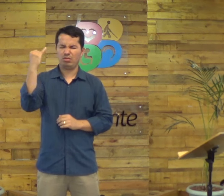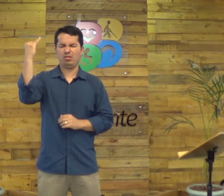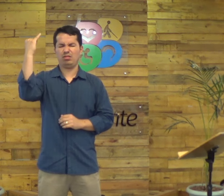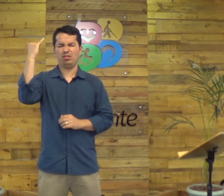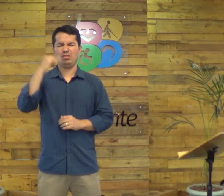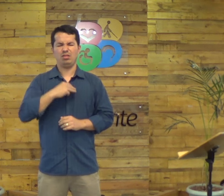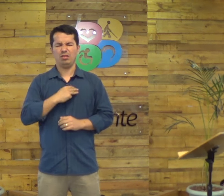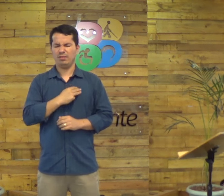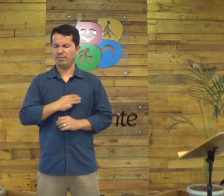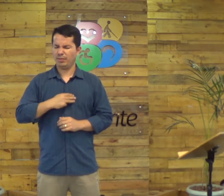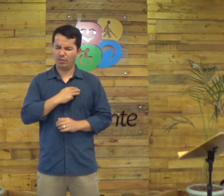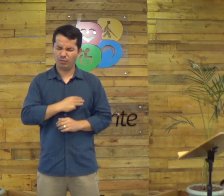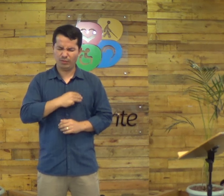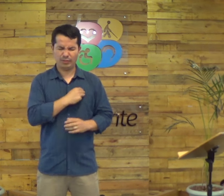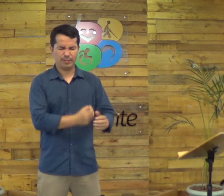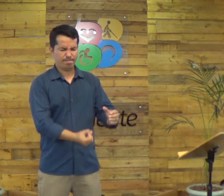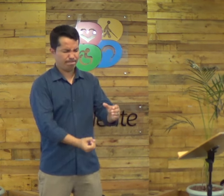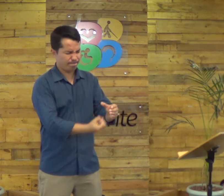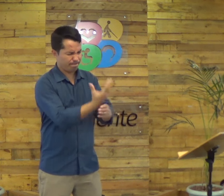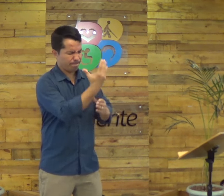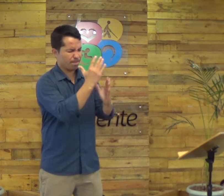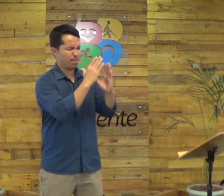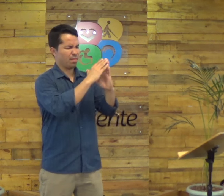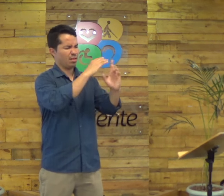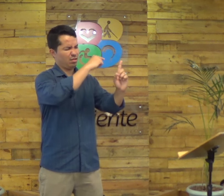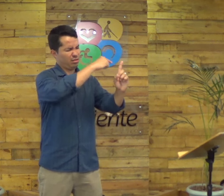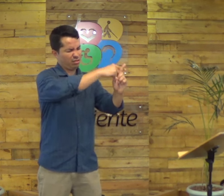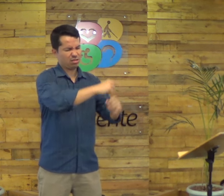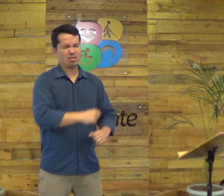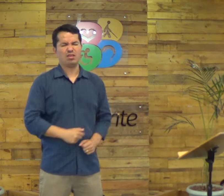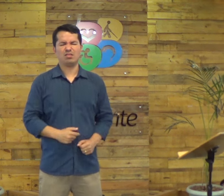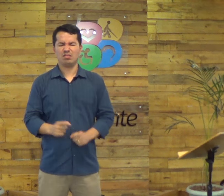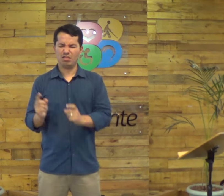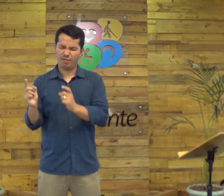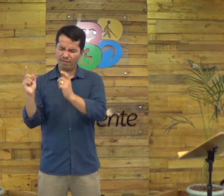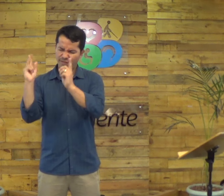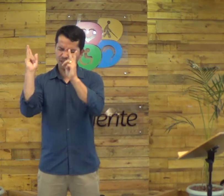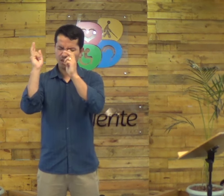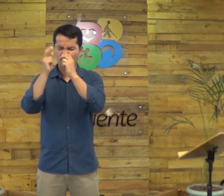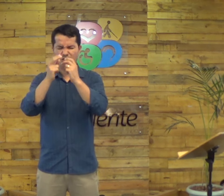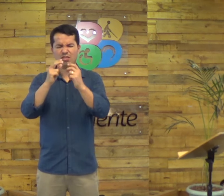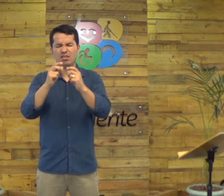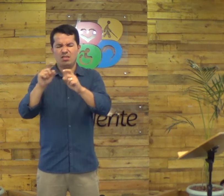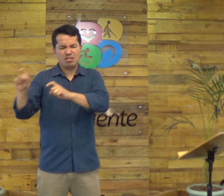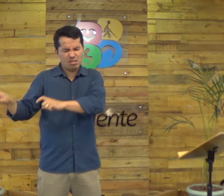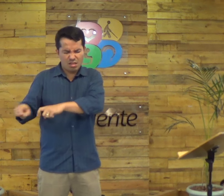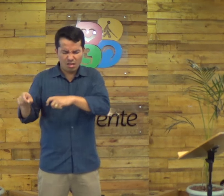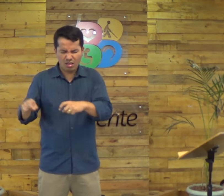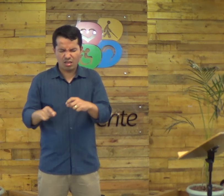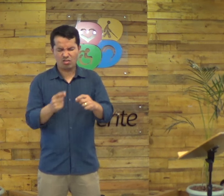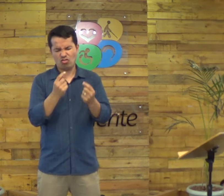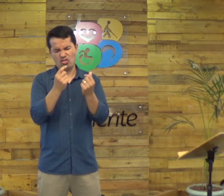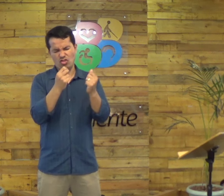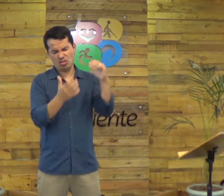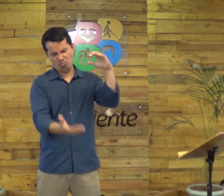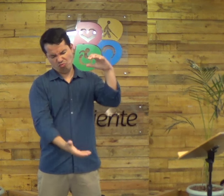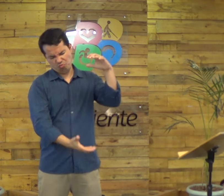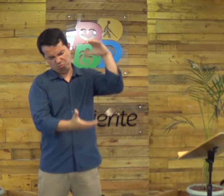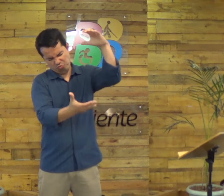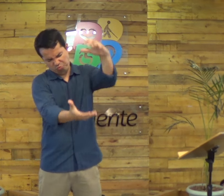uma vida tão importante, né, foi um missionário, fundou igrejas, vendeu propriedade, aquilo que Ele